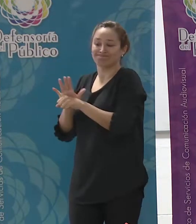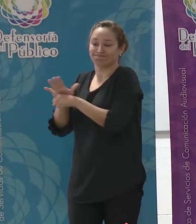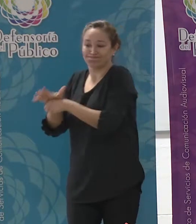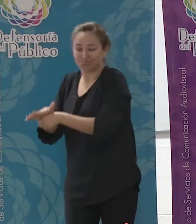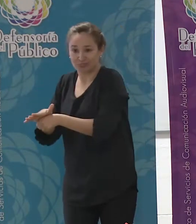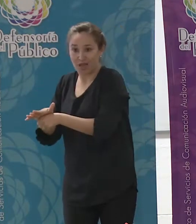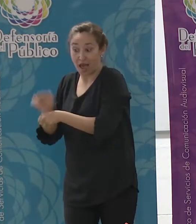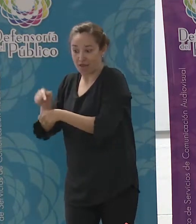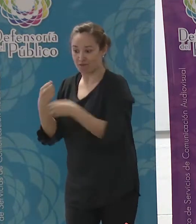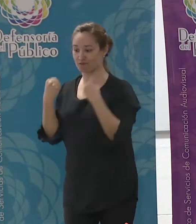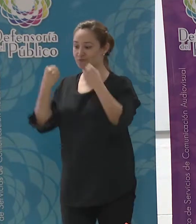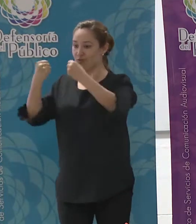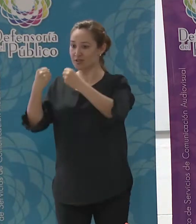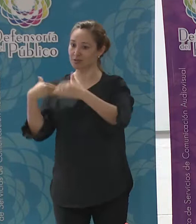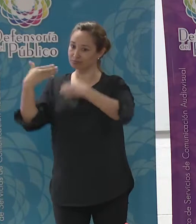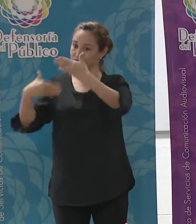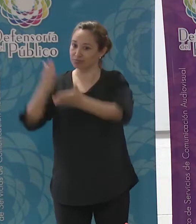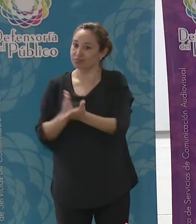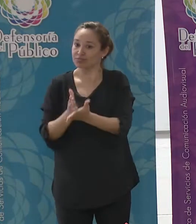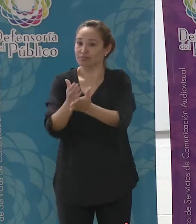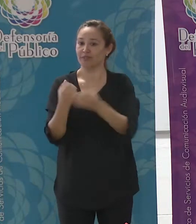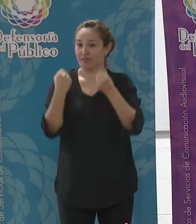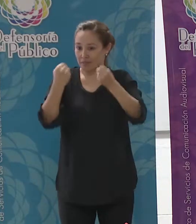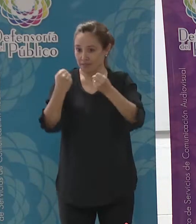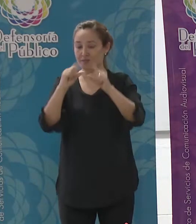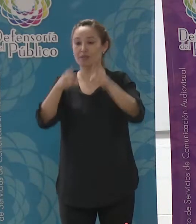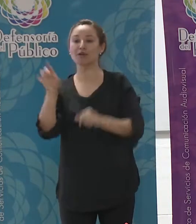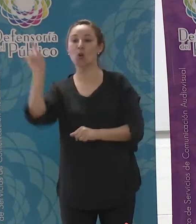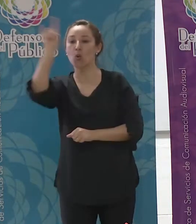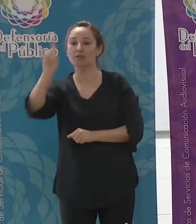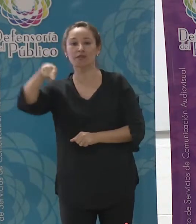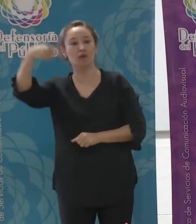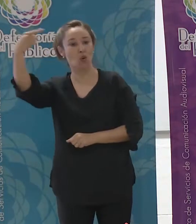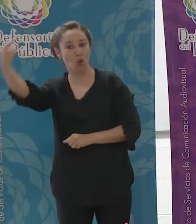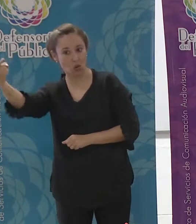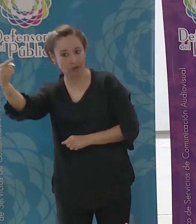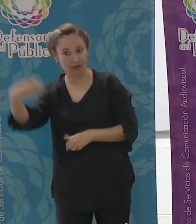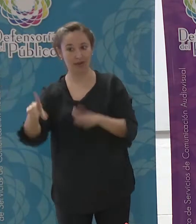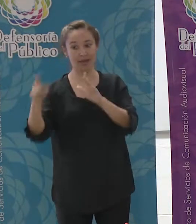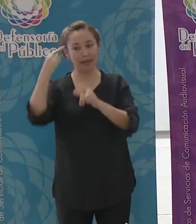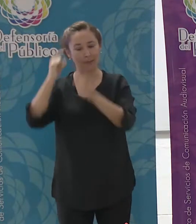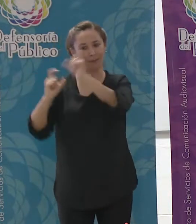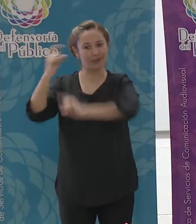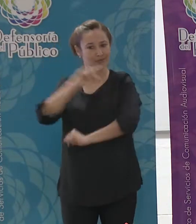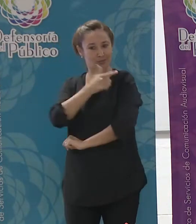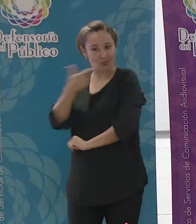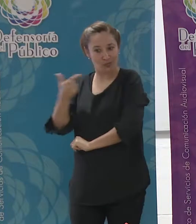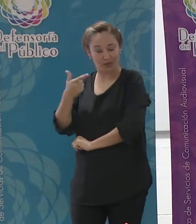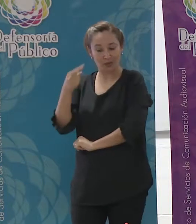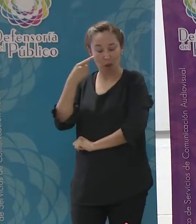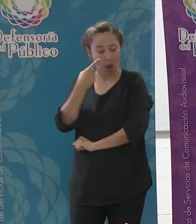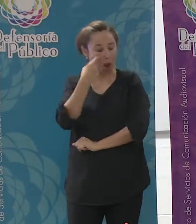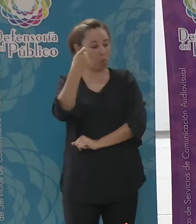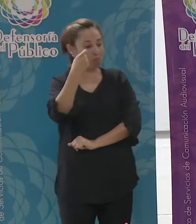un rol muchísimo más activo. Asimismo, otras universidades que no contaban con esta experiencia fueron incentivadas a generar